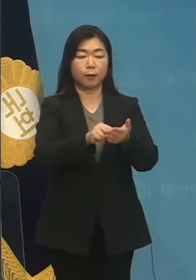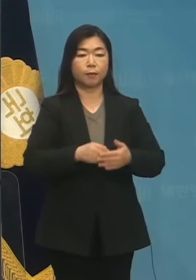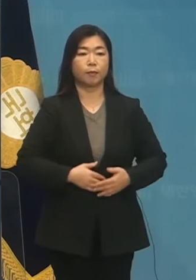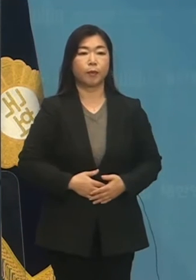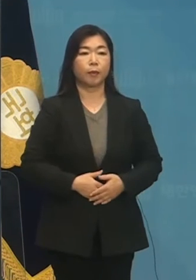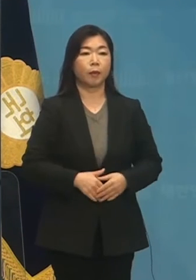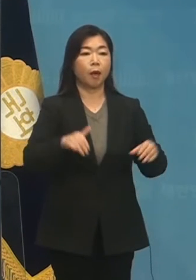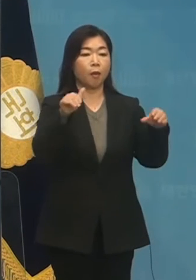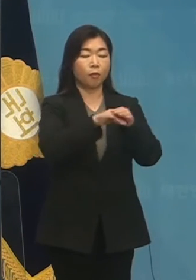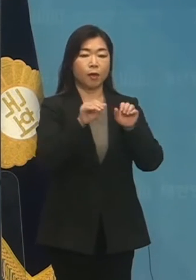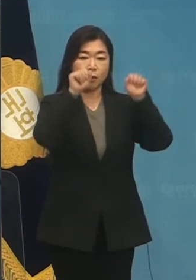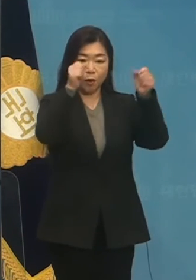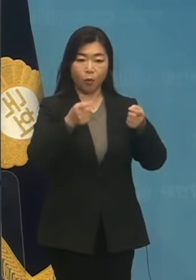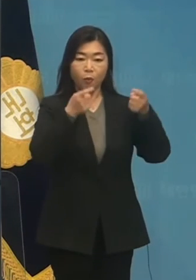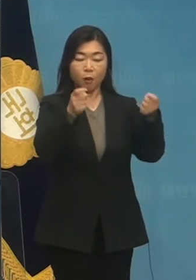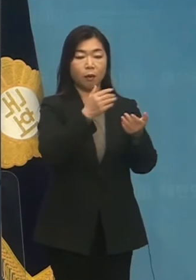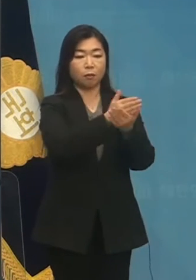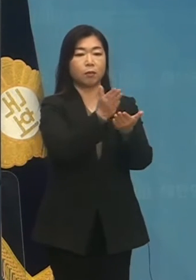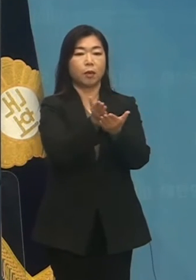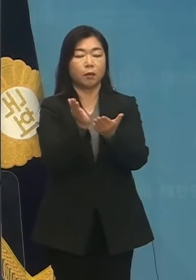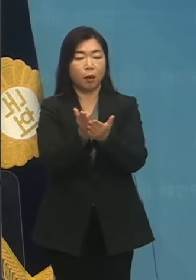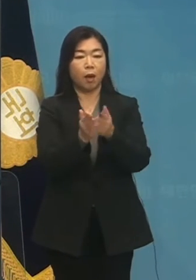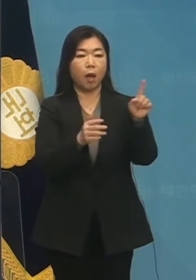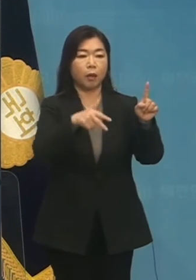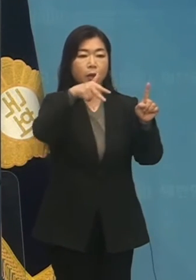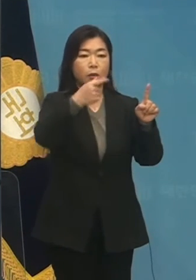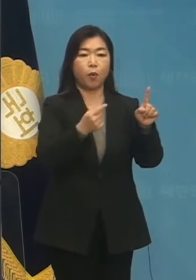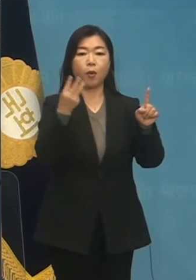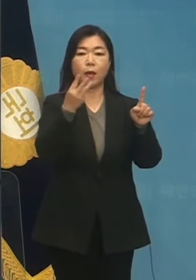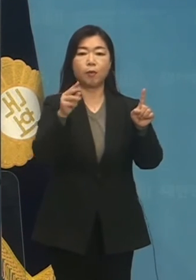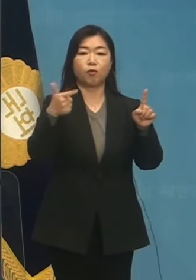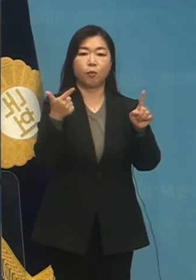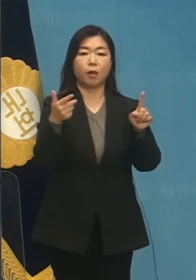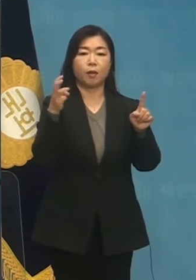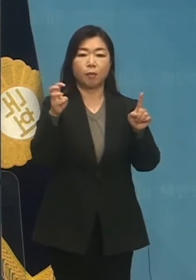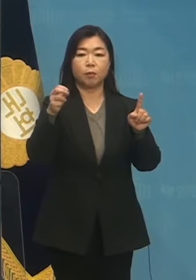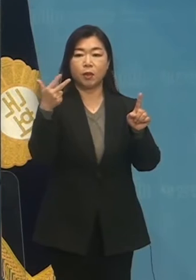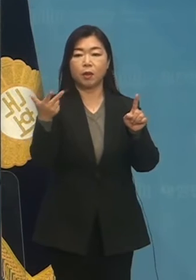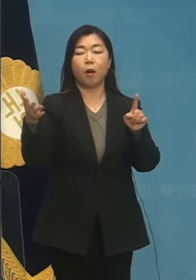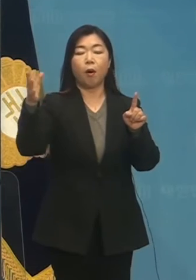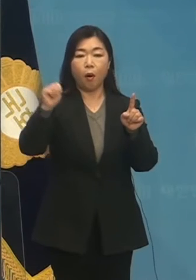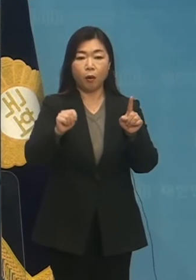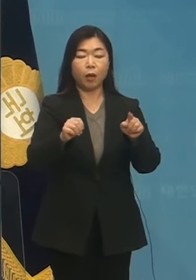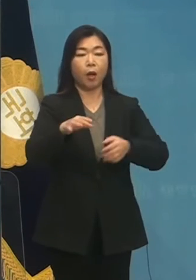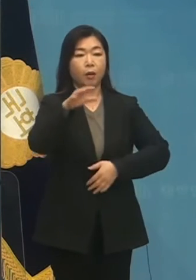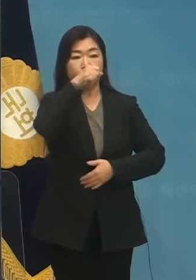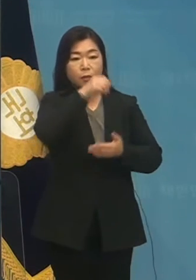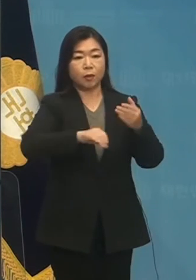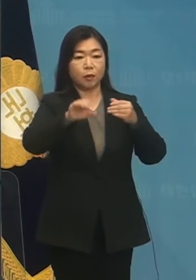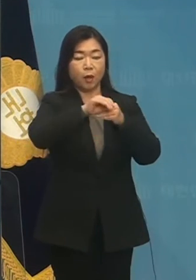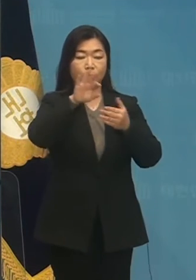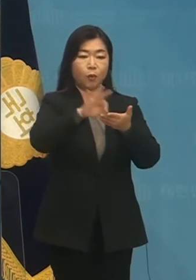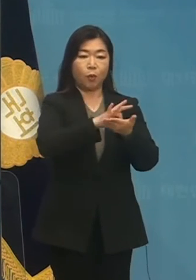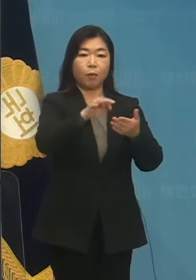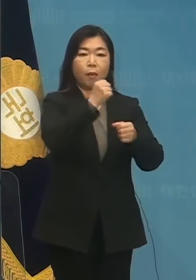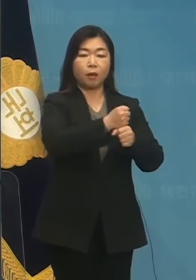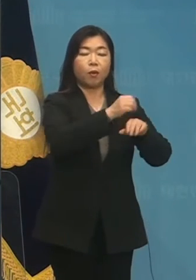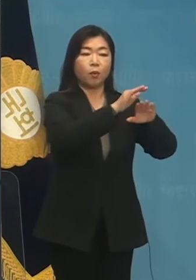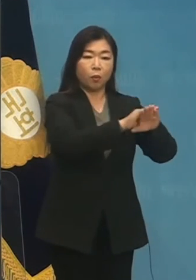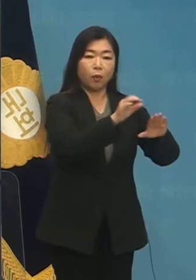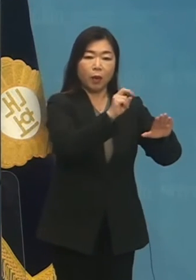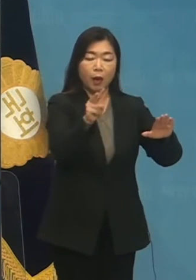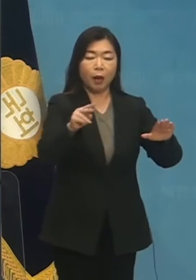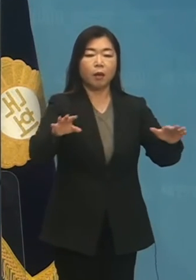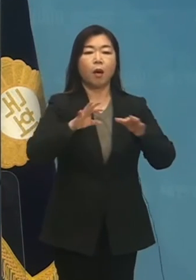이렇게 문화체육관광 분야에 총 1조 3,637억 원의 추경 정액을 통해